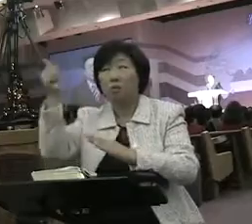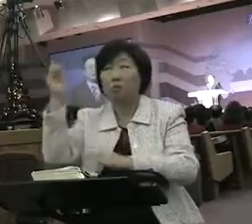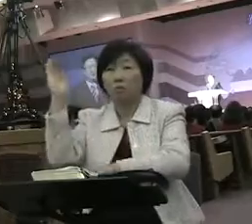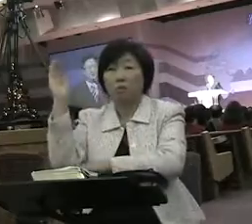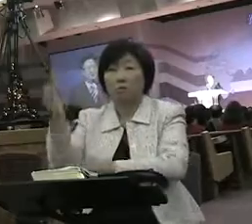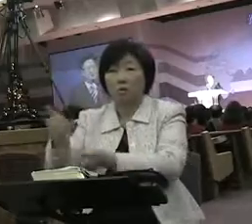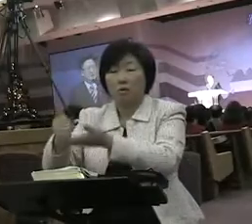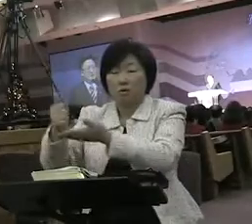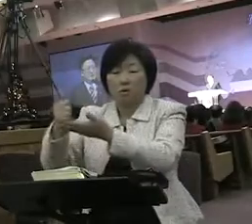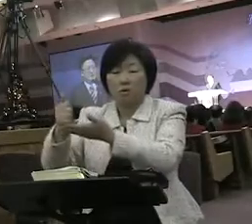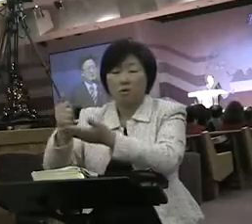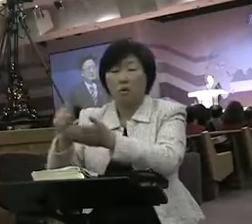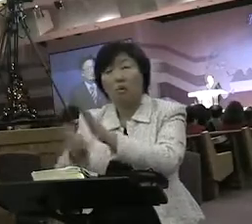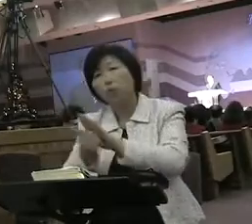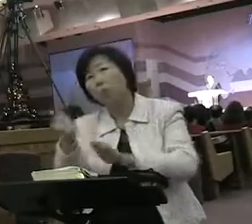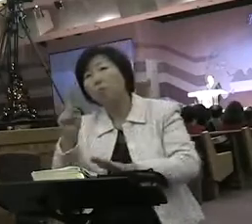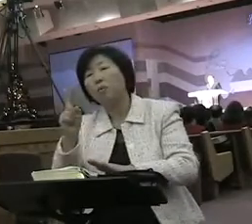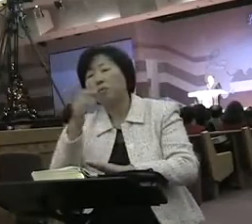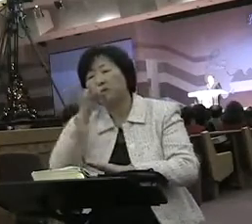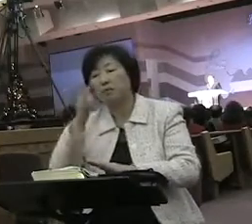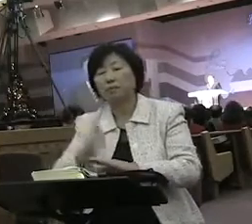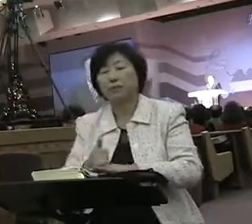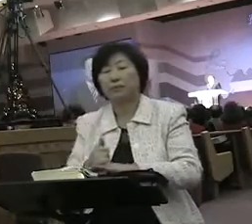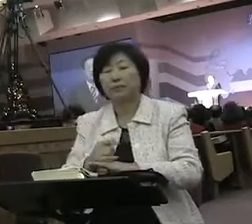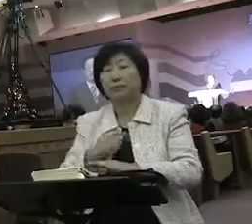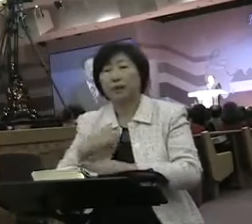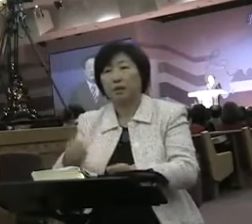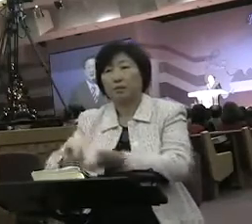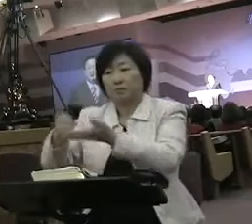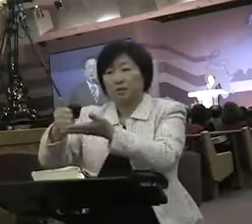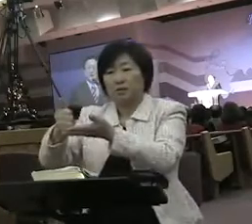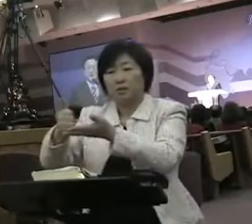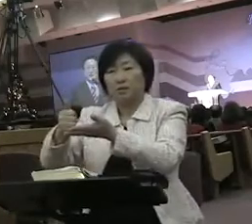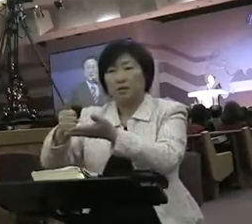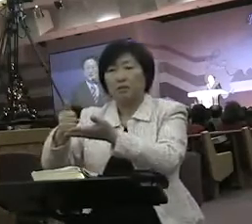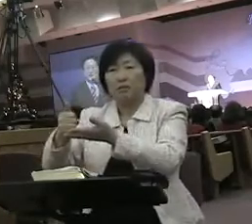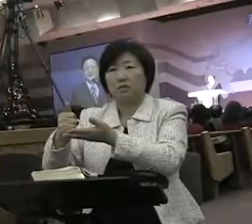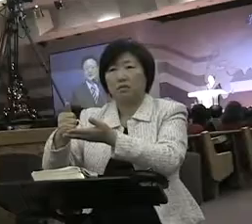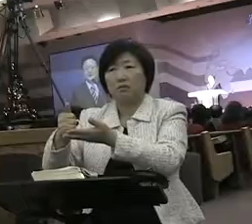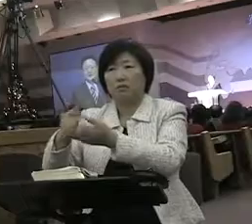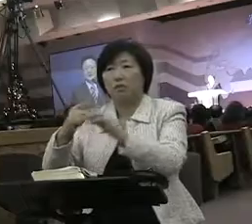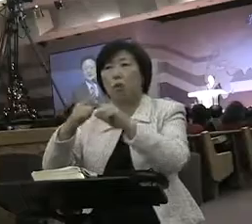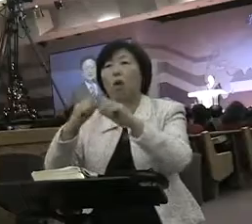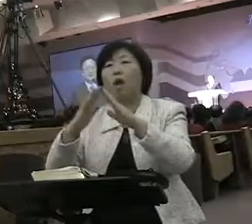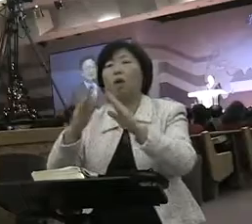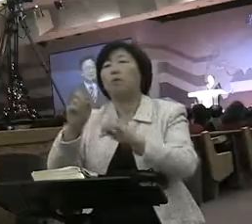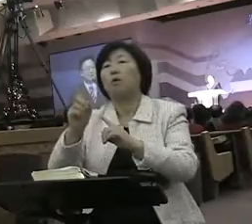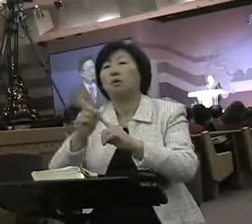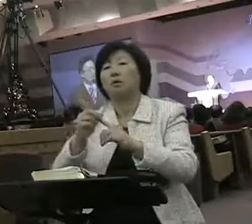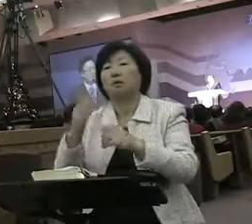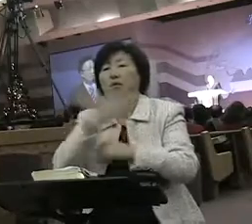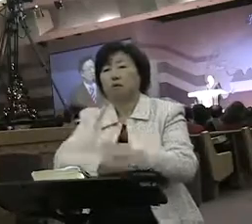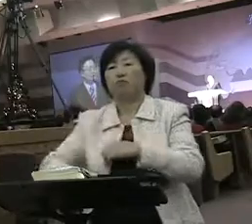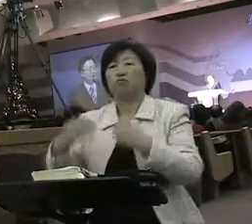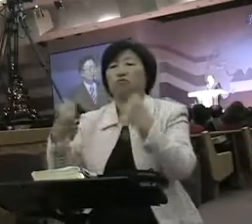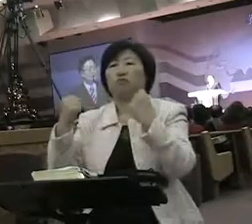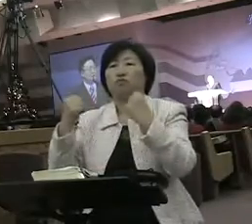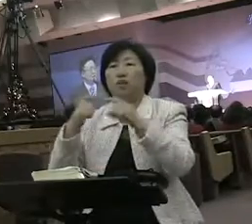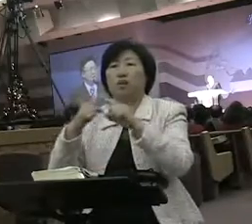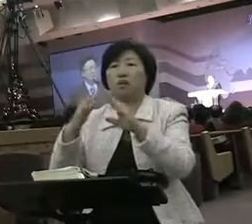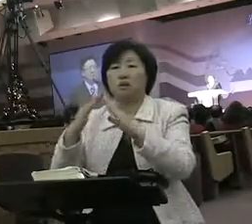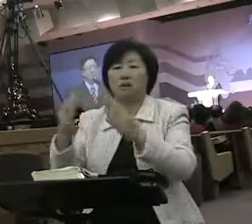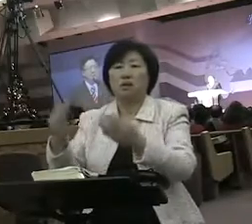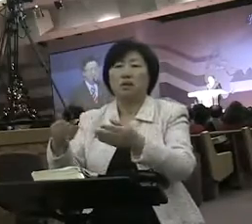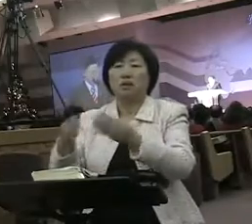없이 소망하는 것이 있습니다. 내가 섬기는 교회를 건강한 교회로 만들어야 되겠다. 특별히 교회를 개척하는